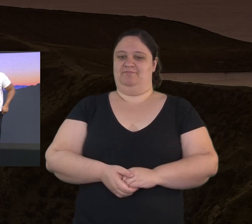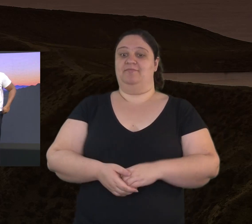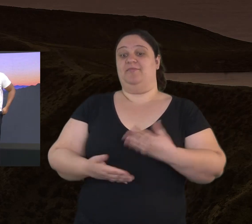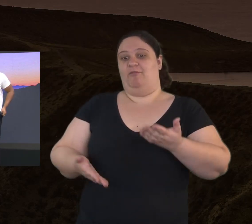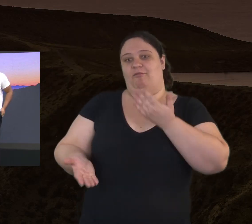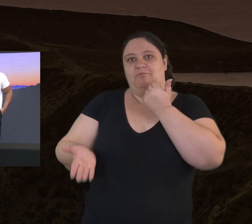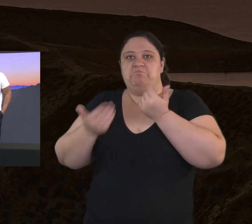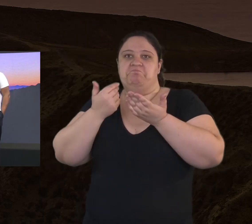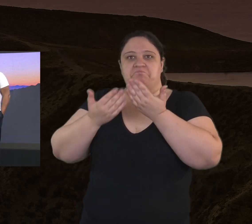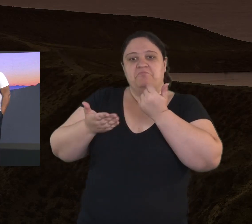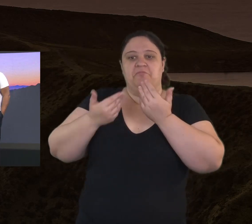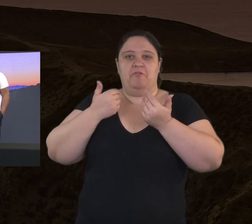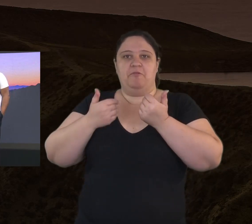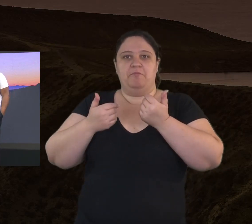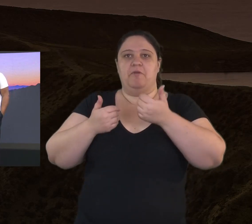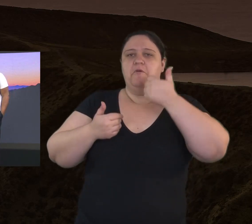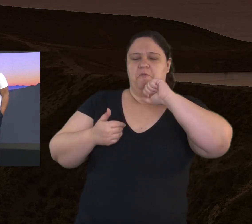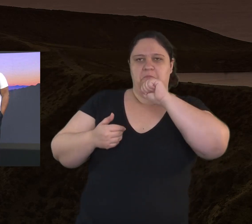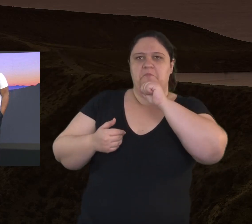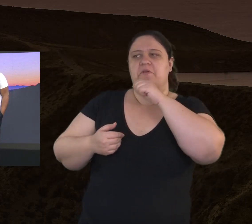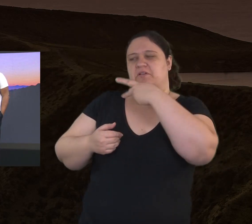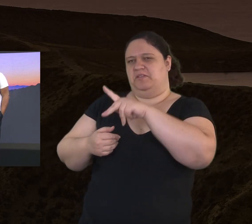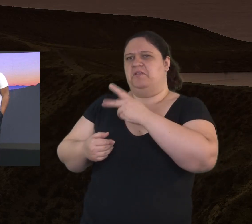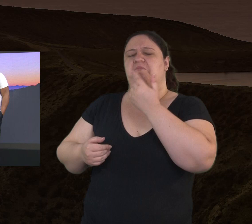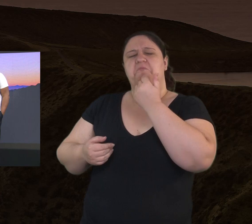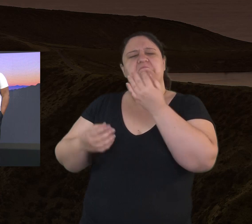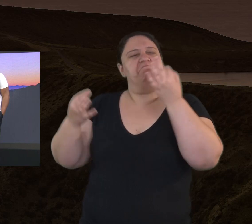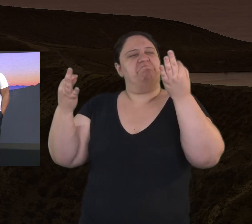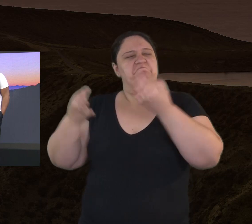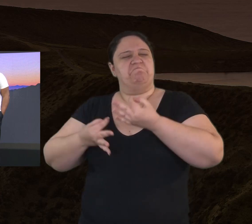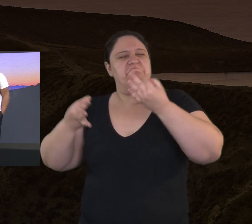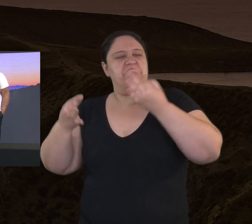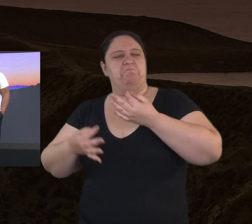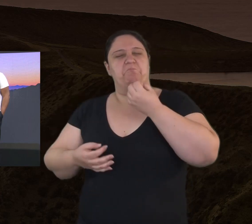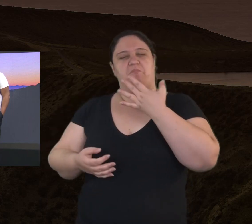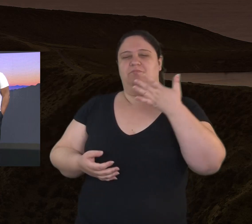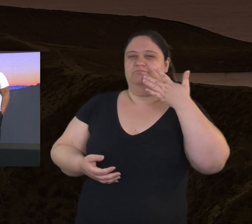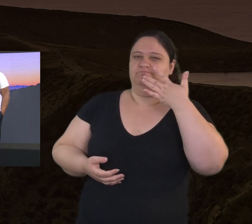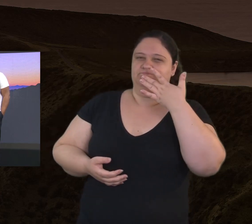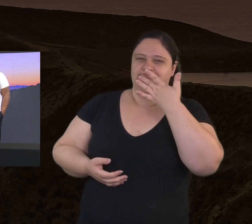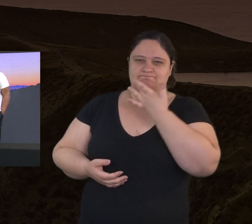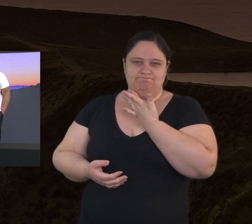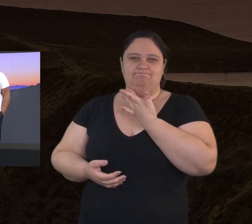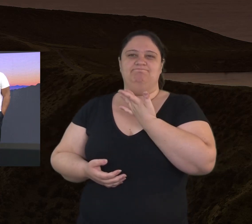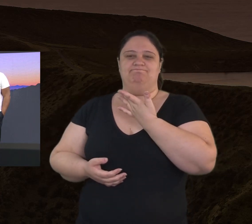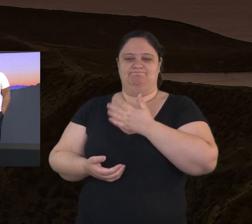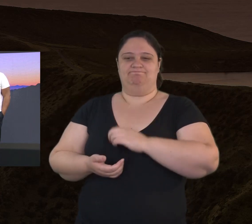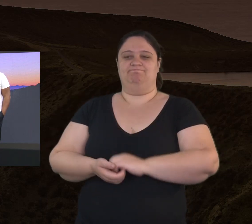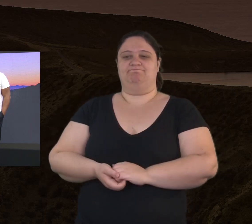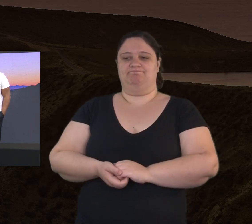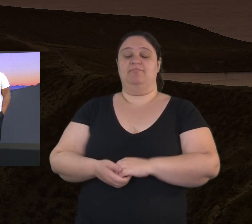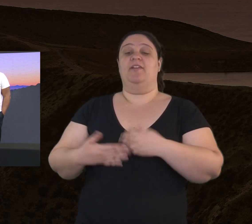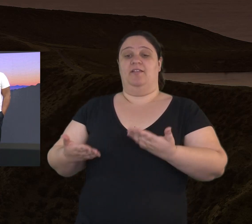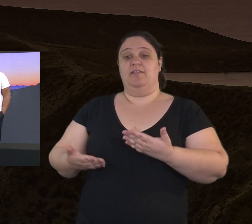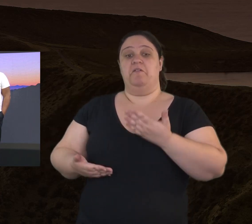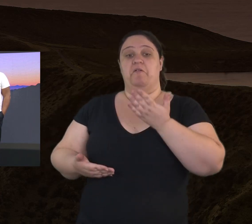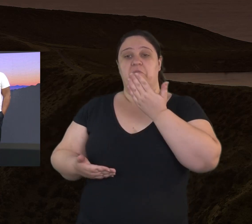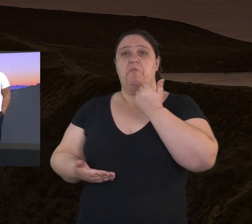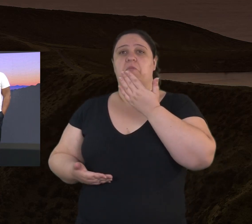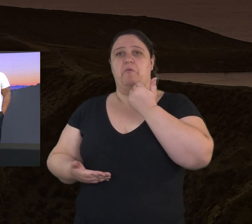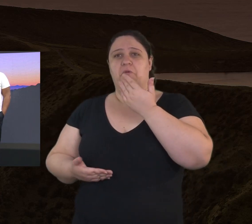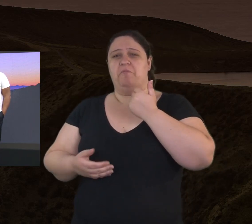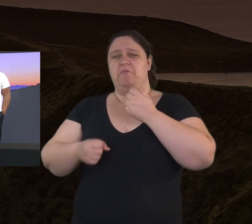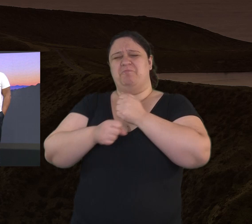Ele comeu isso aqui e a mãe dele cozinha muito bem, viu? Cozinha muito bem. E ele comeu